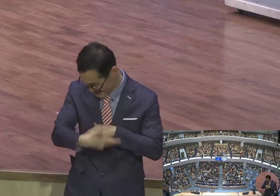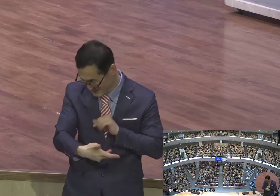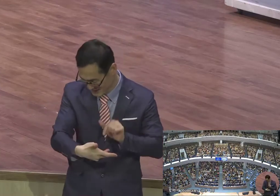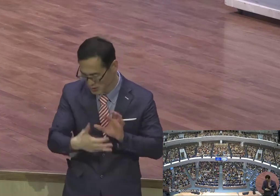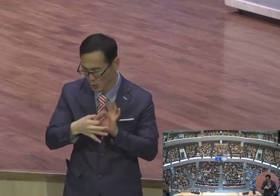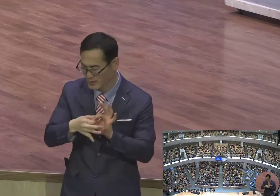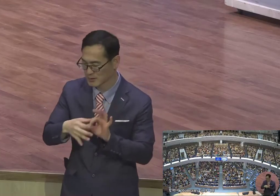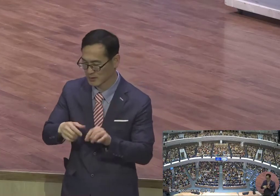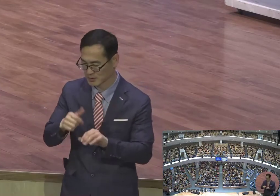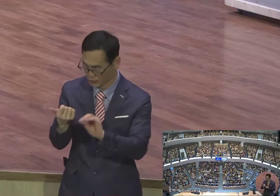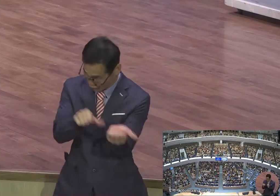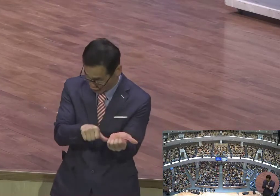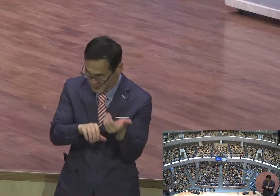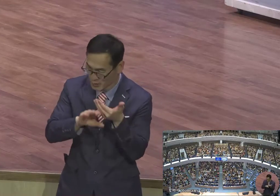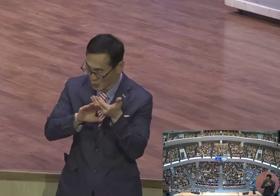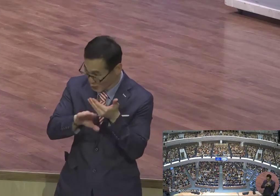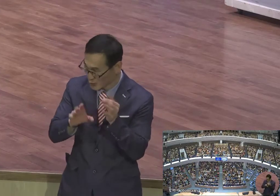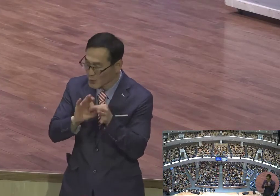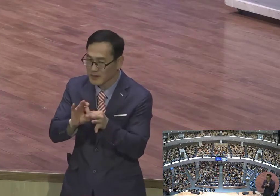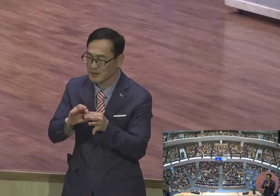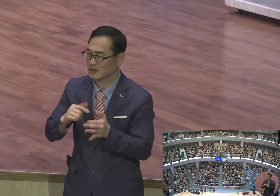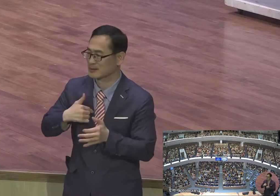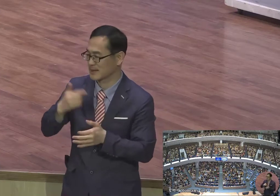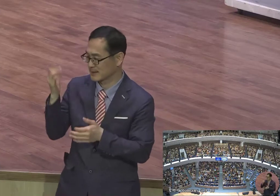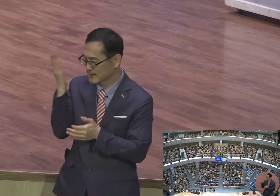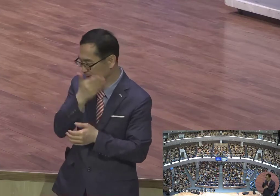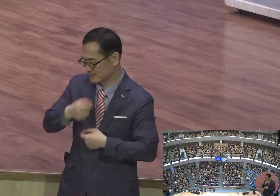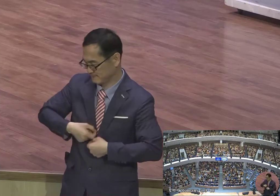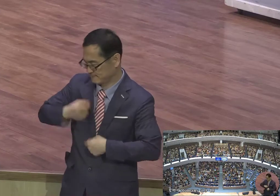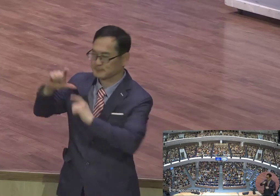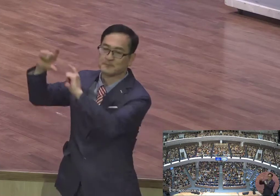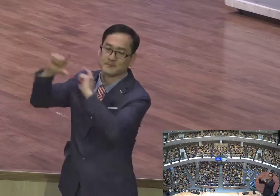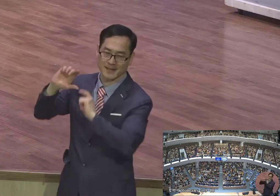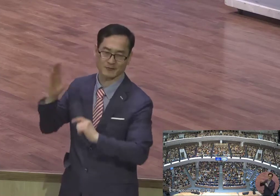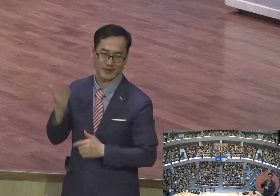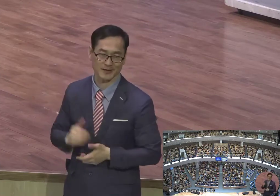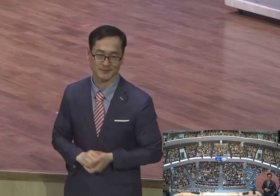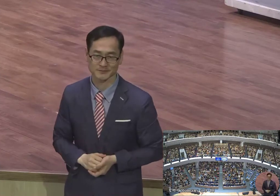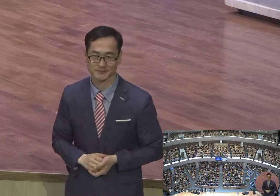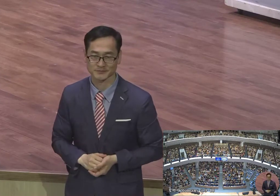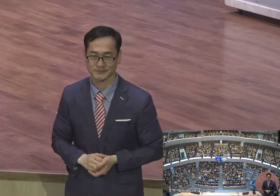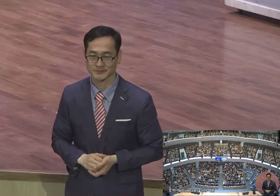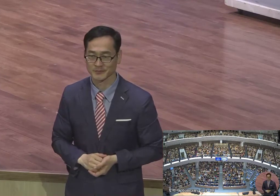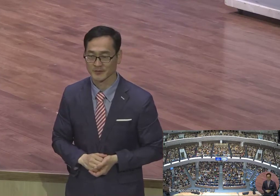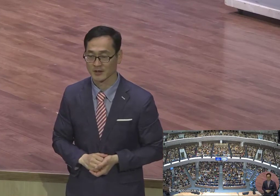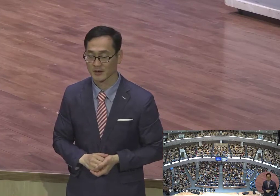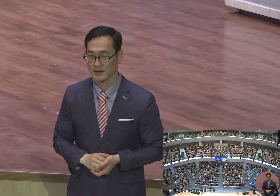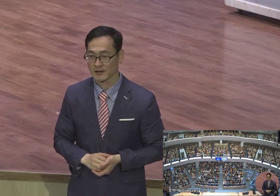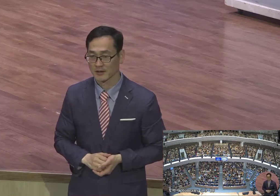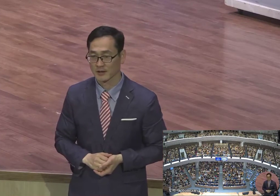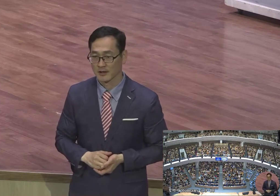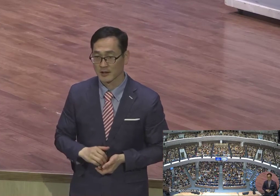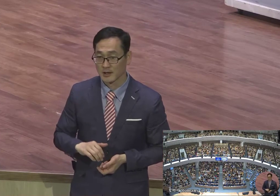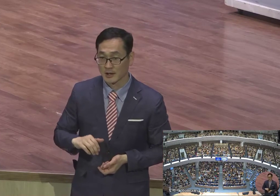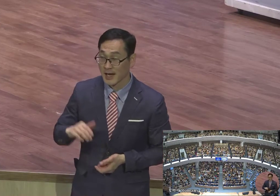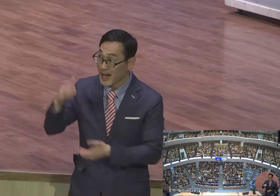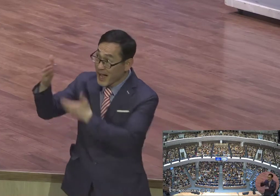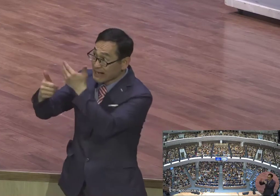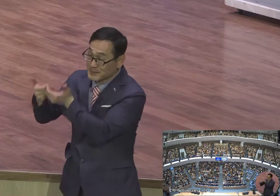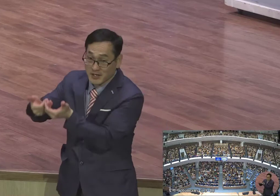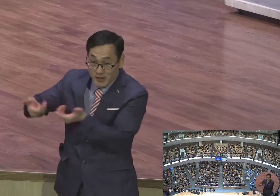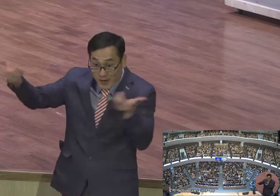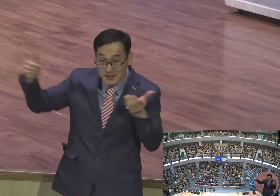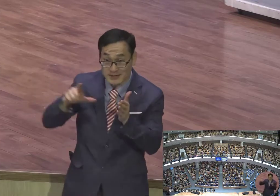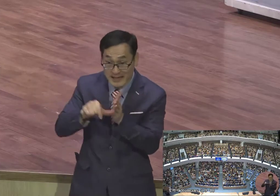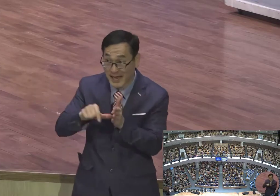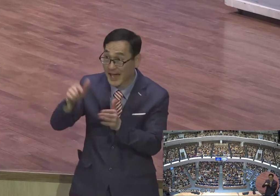그로 말미암아 진농하심에서 구원을 받은 것이니 곧 우리가 원수되었을 때 그의